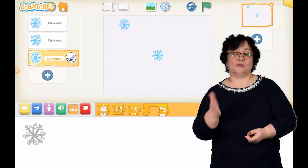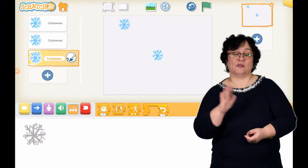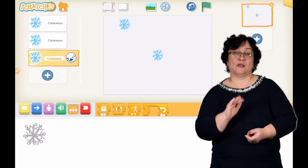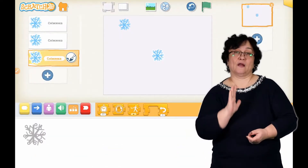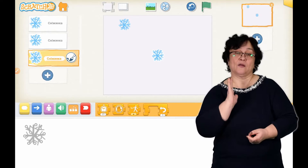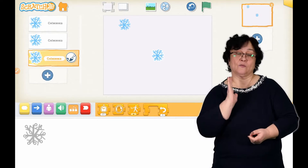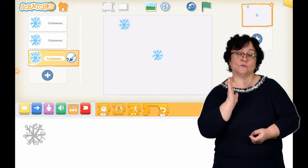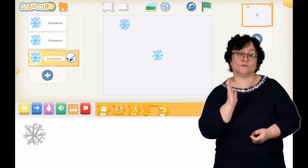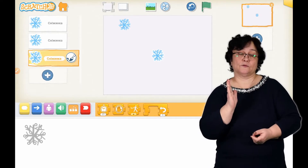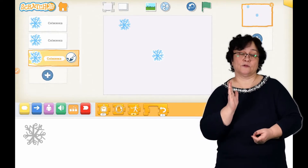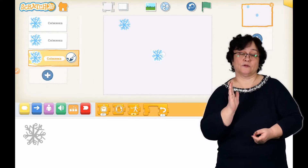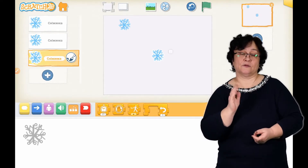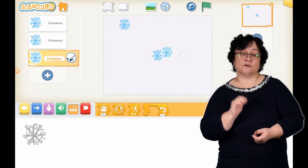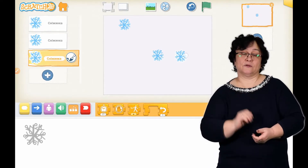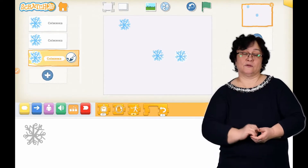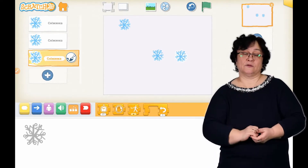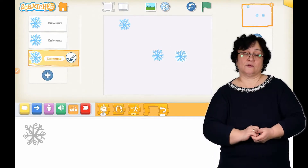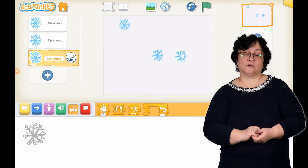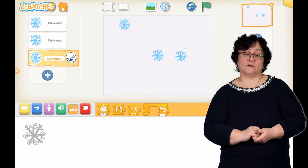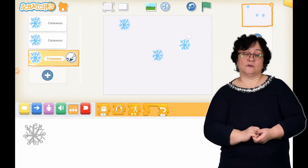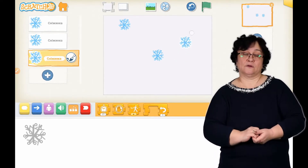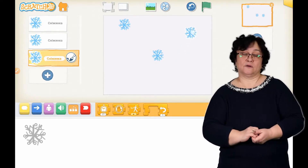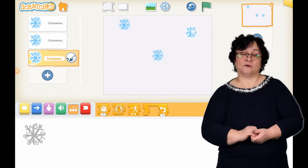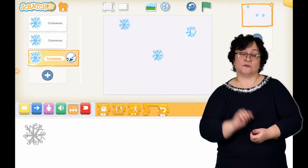3 або 5. Нехай буде 3.